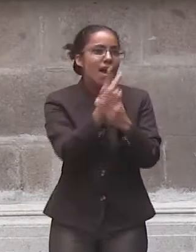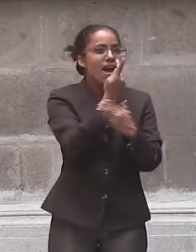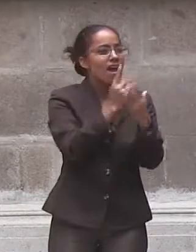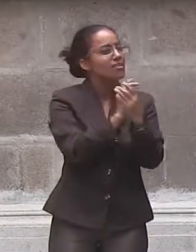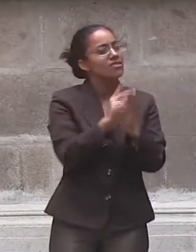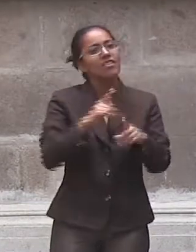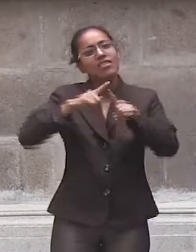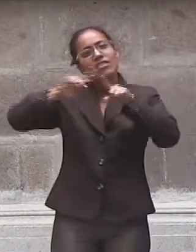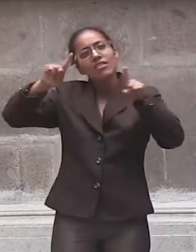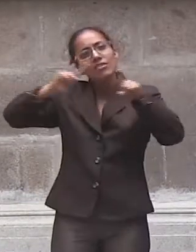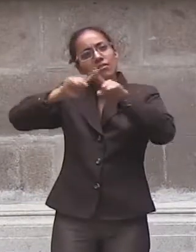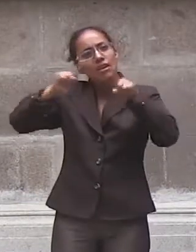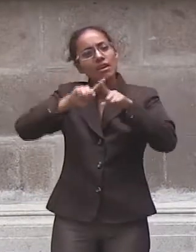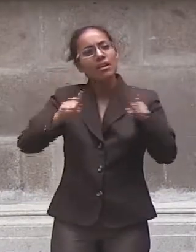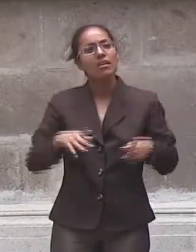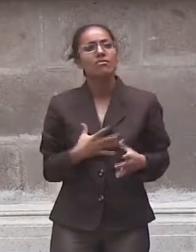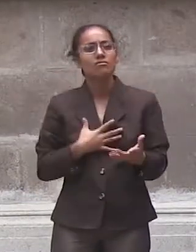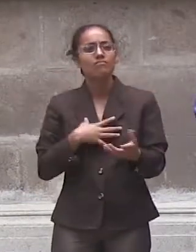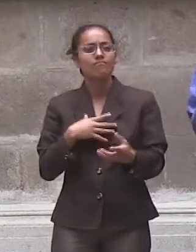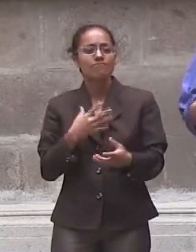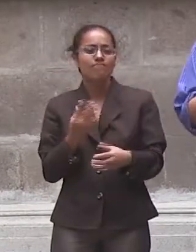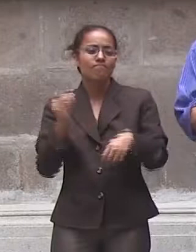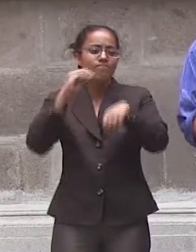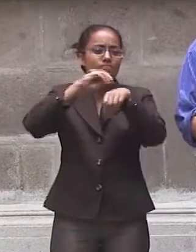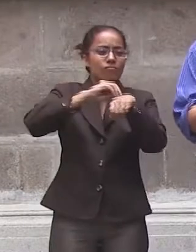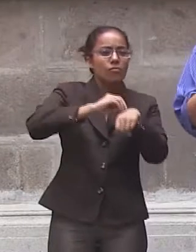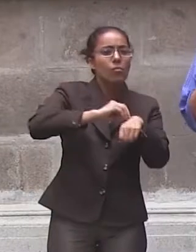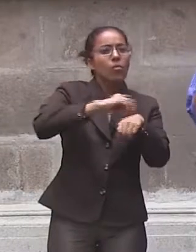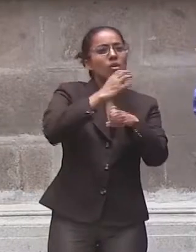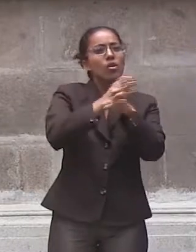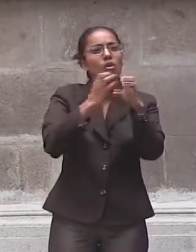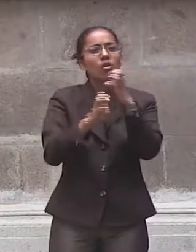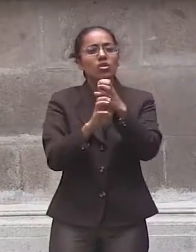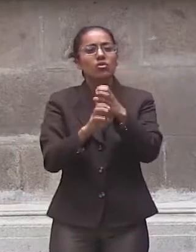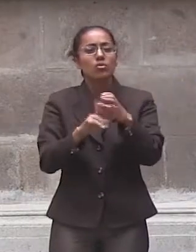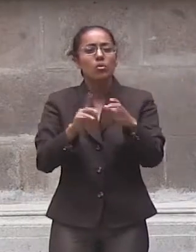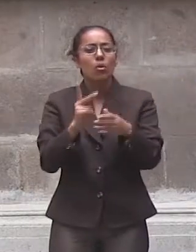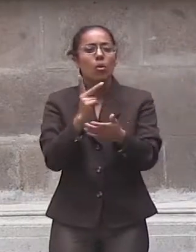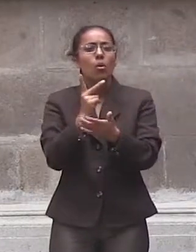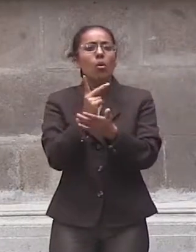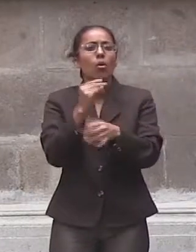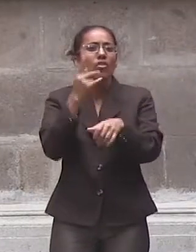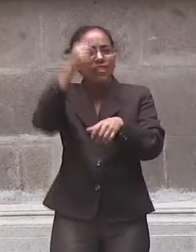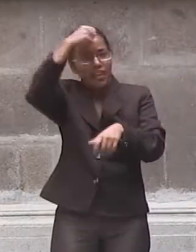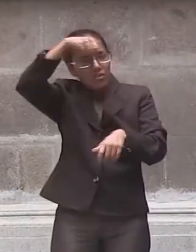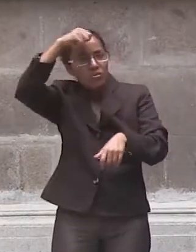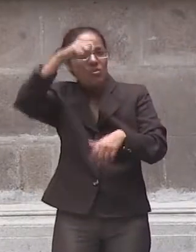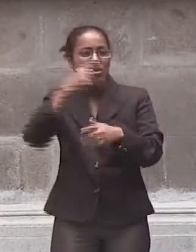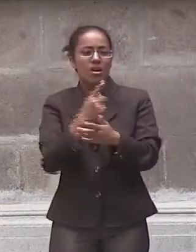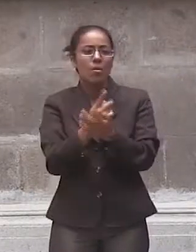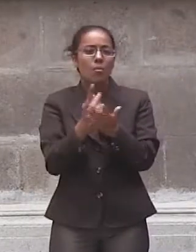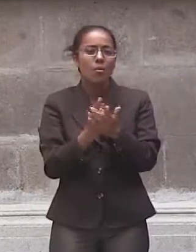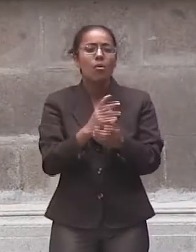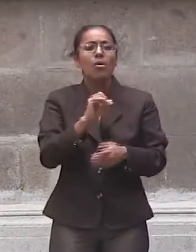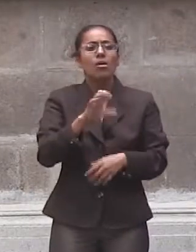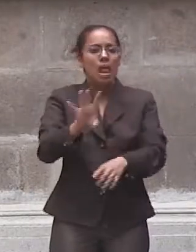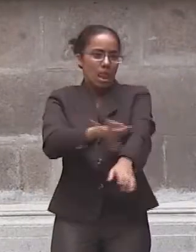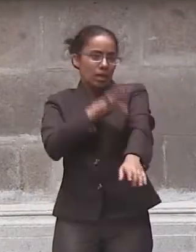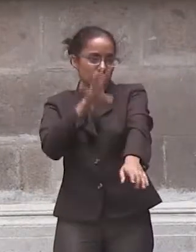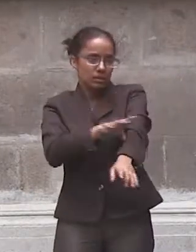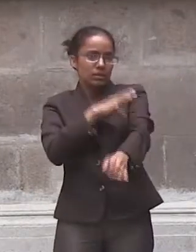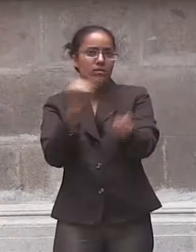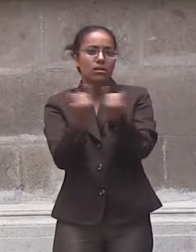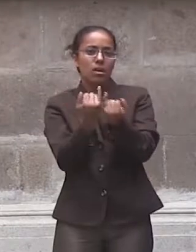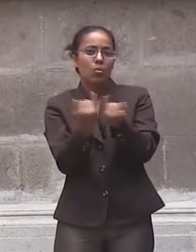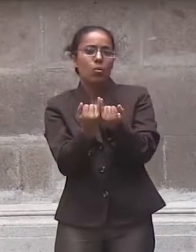diferentes manipulaciones de hardware de software de programación desde lo que puede implicar electricidad